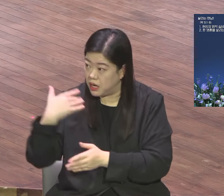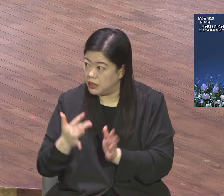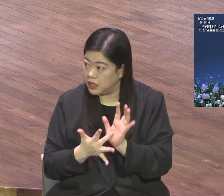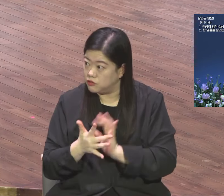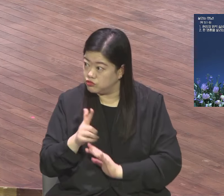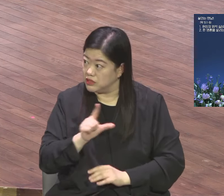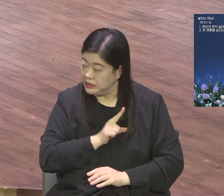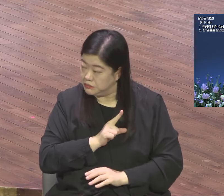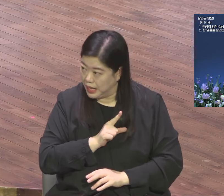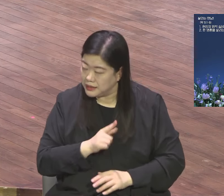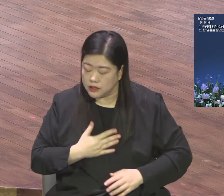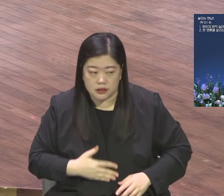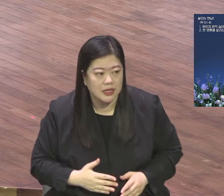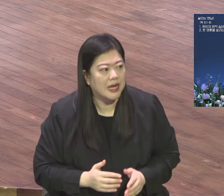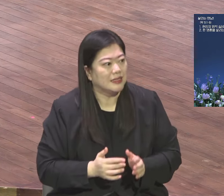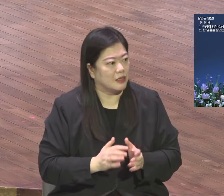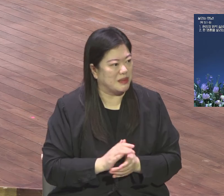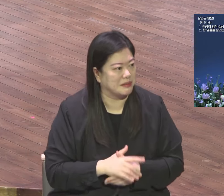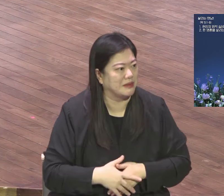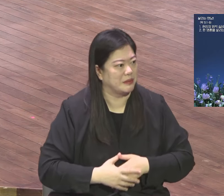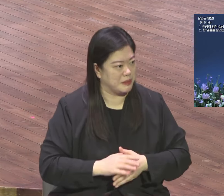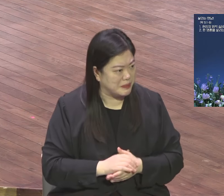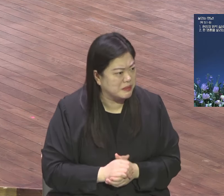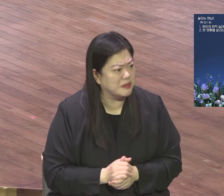거예요. 그 이름에 능력이 있었어.